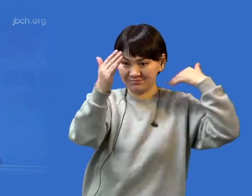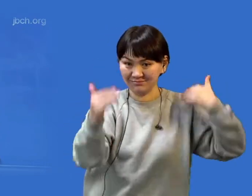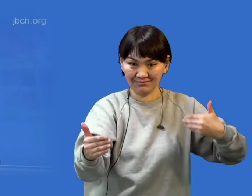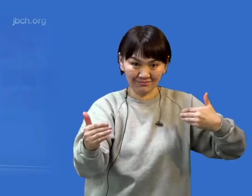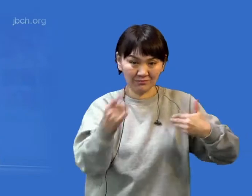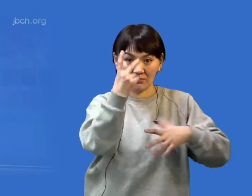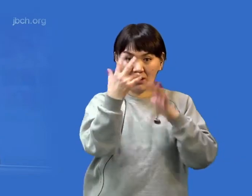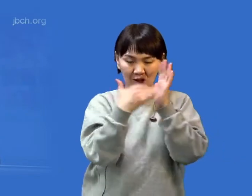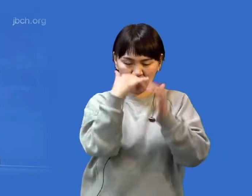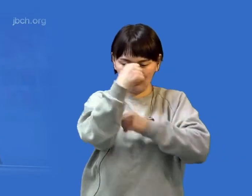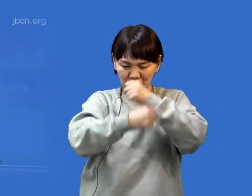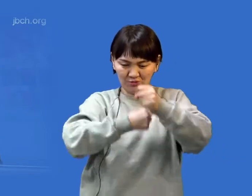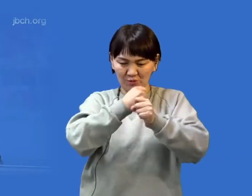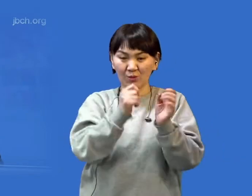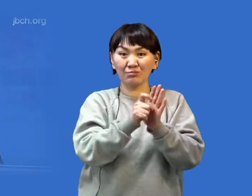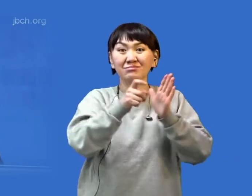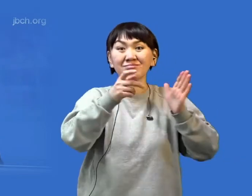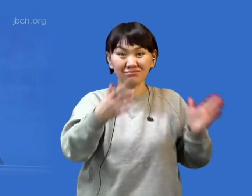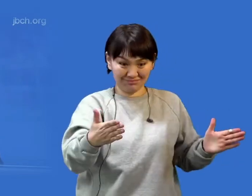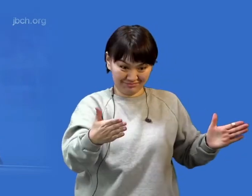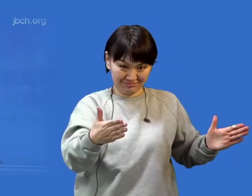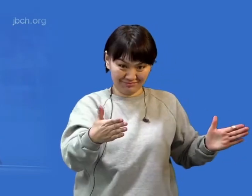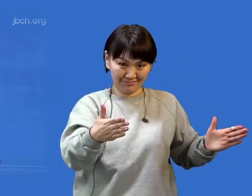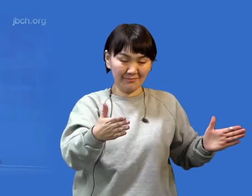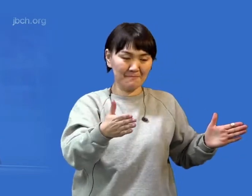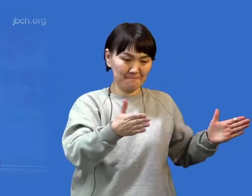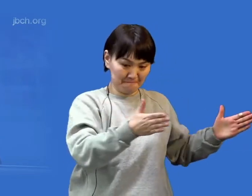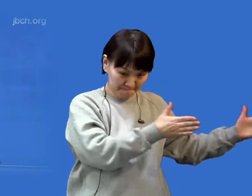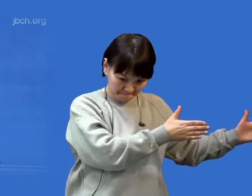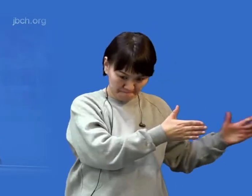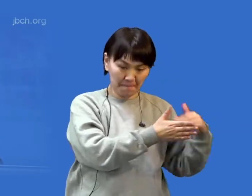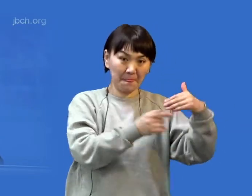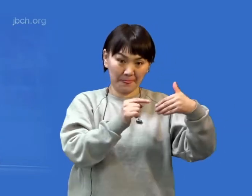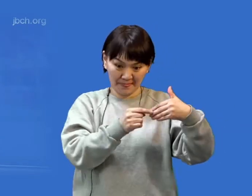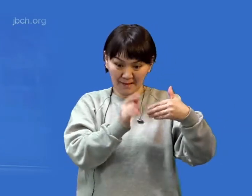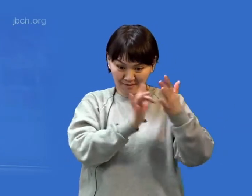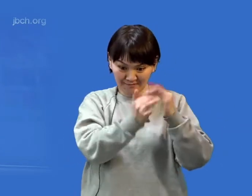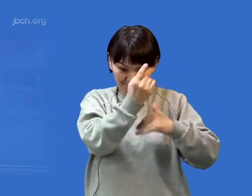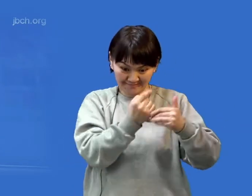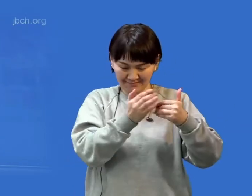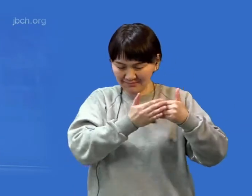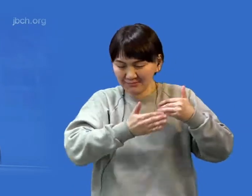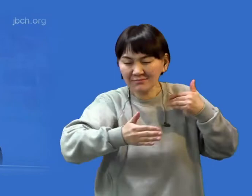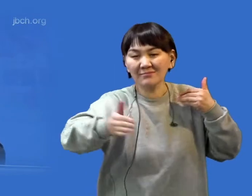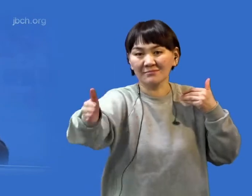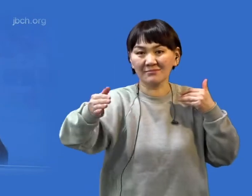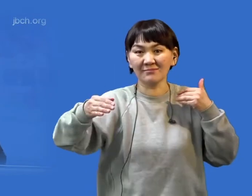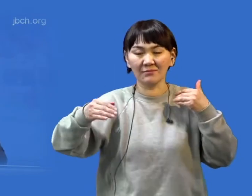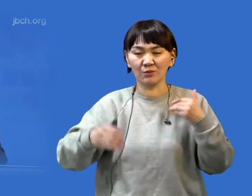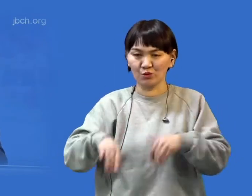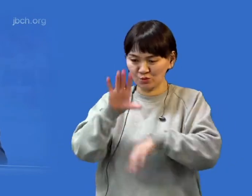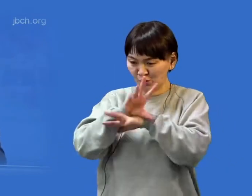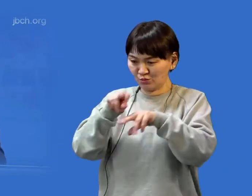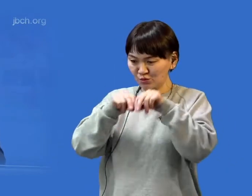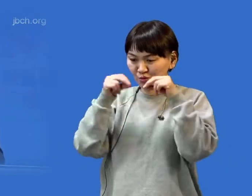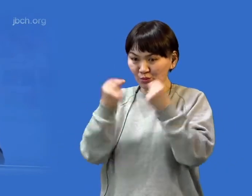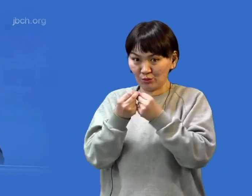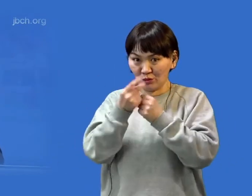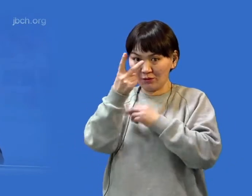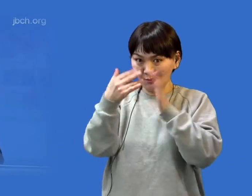бол Есүс ирснээс хойших чуулганы энэ 2000 жилийн хугацааны дөр